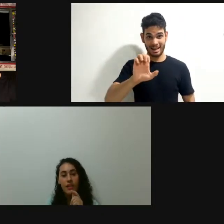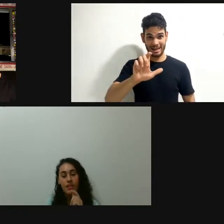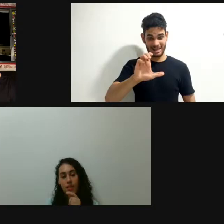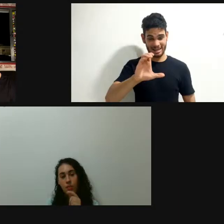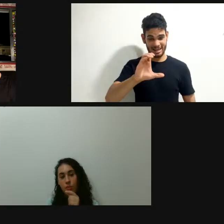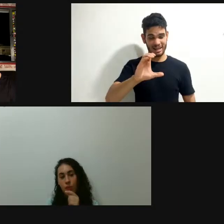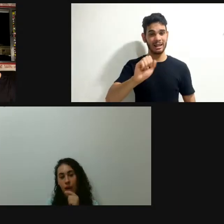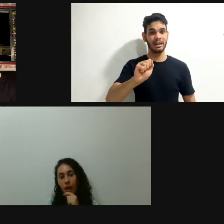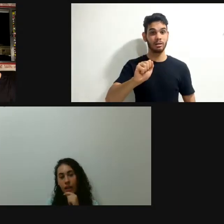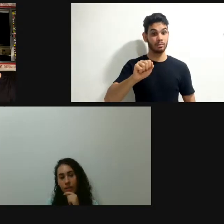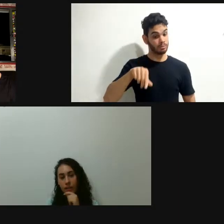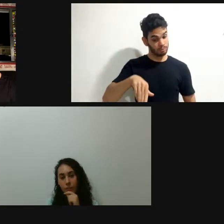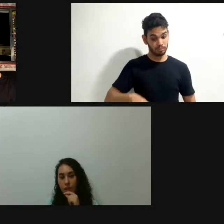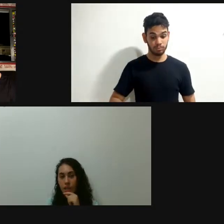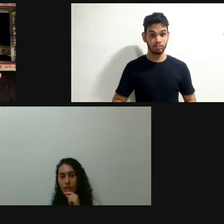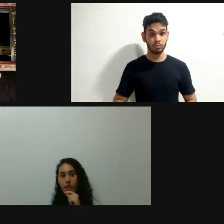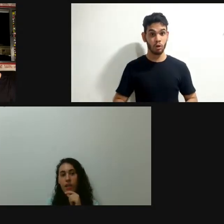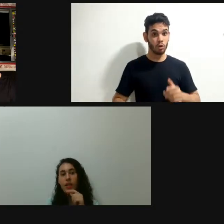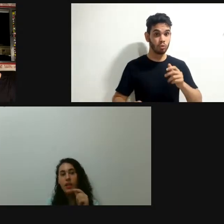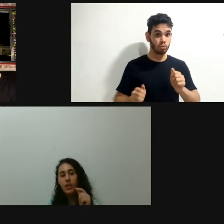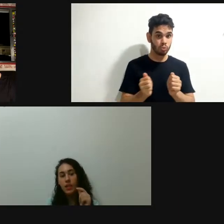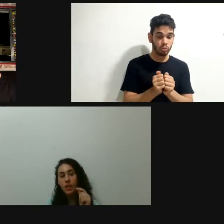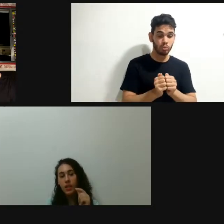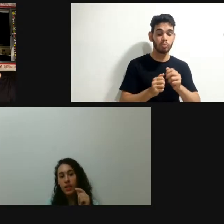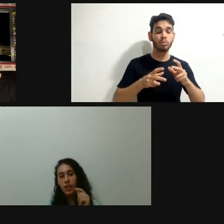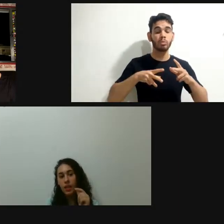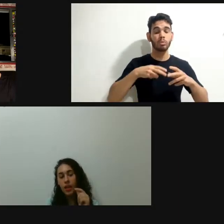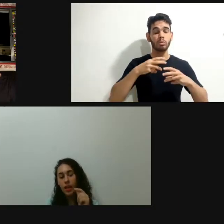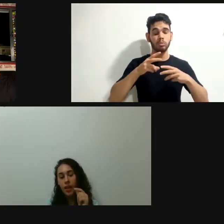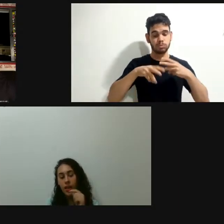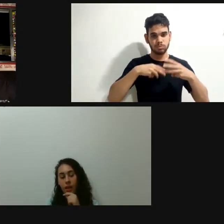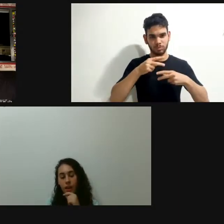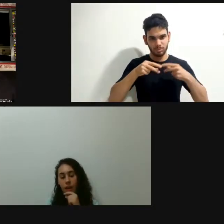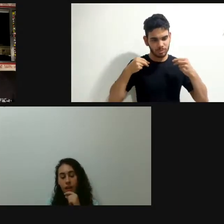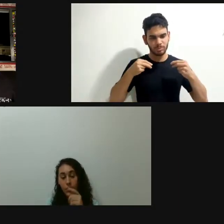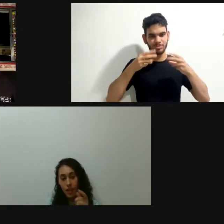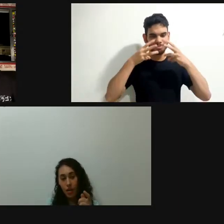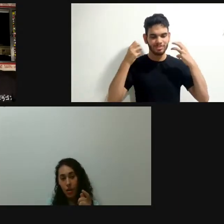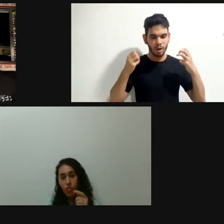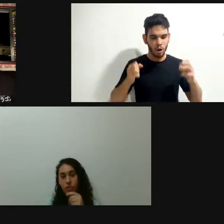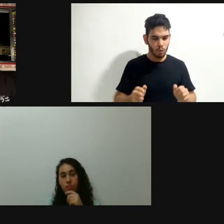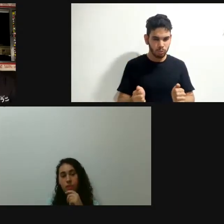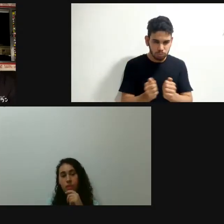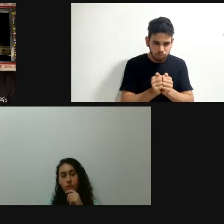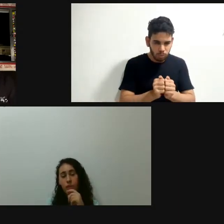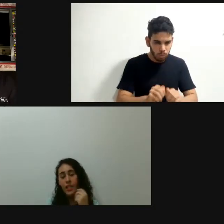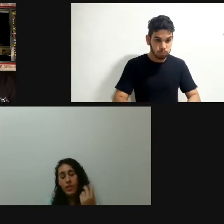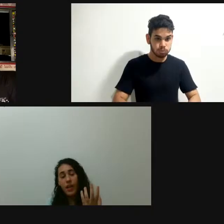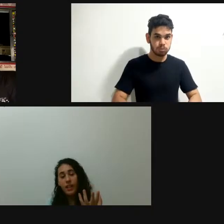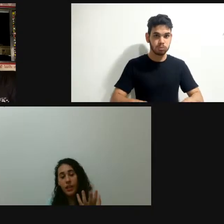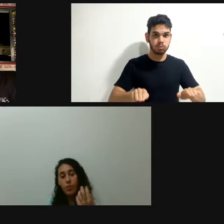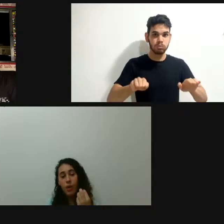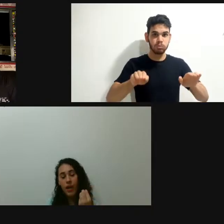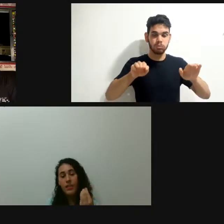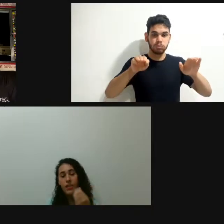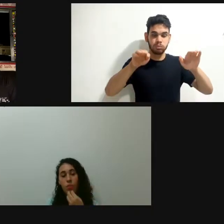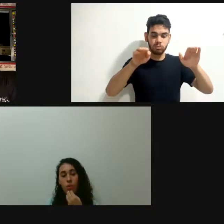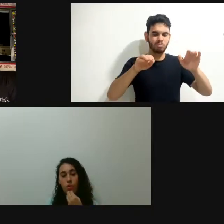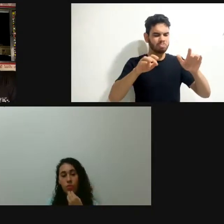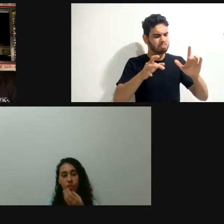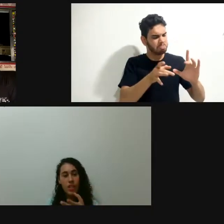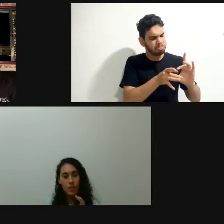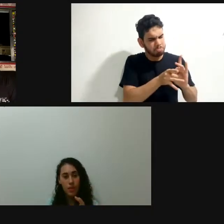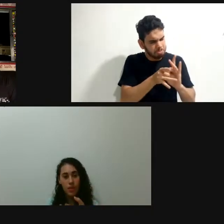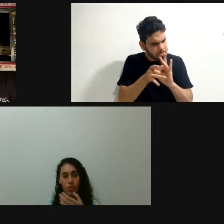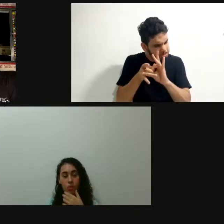ela cresceu com a Agatha também, que ela também é órfã. No caso, a Agatha tem uma relação